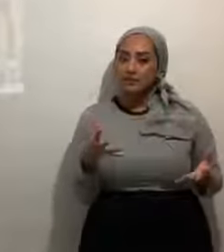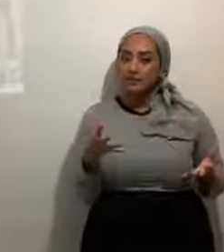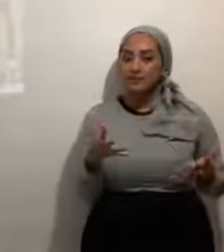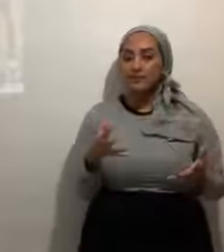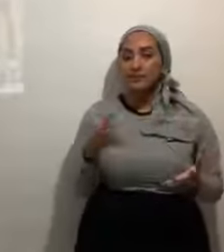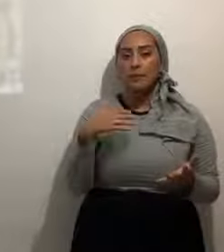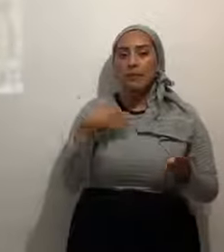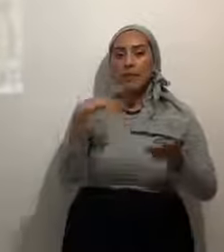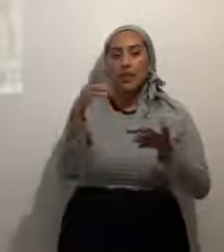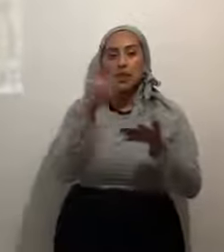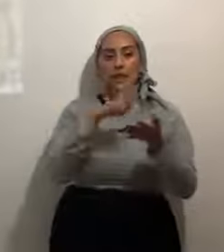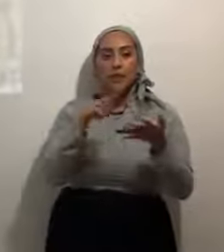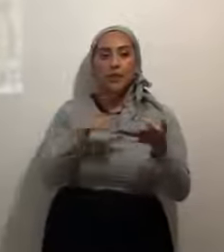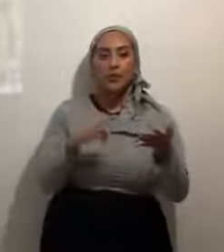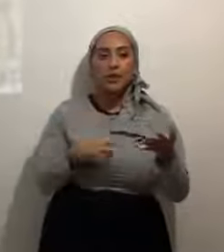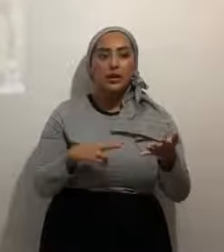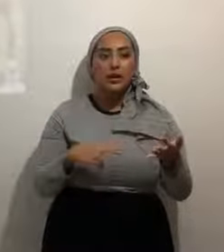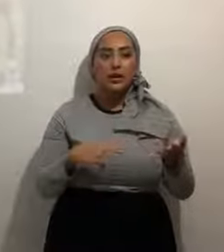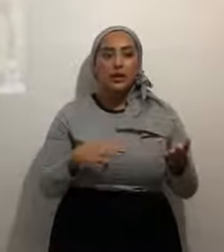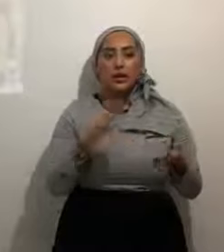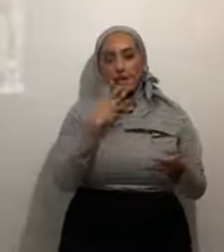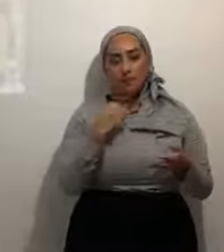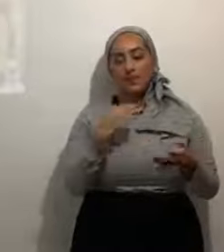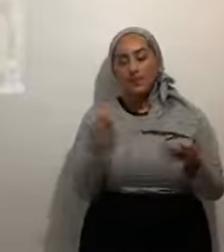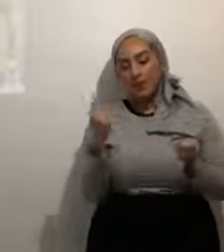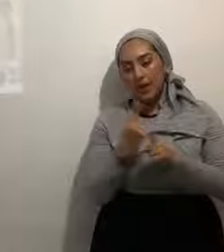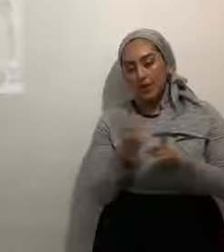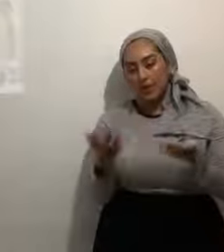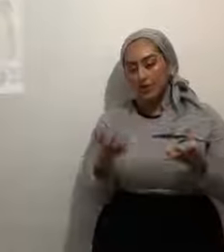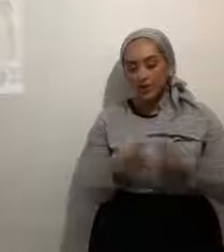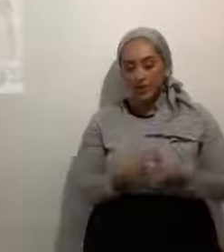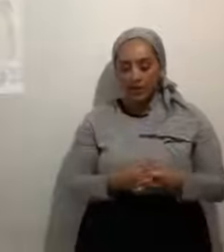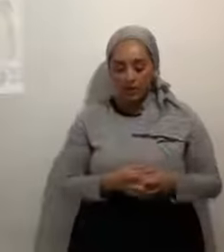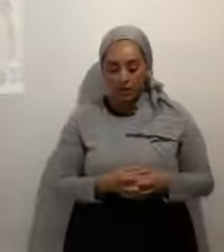leer, pues no es como leer en hebreo, ¿verdad? Salmo